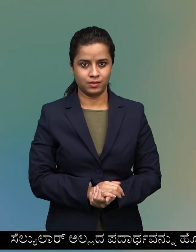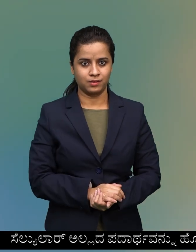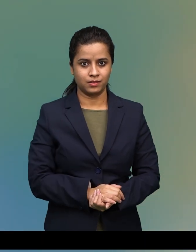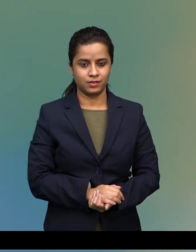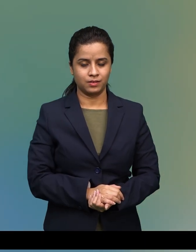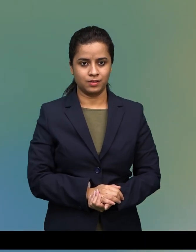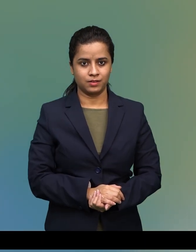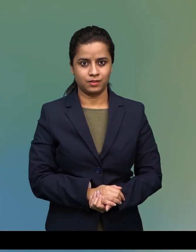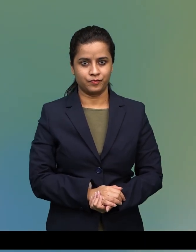ಪ್ರೋಟೀನ್ಗಳು,